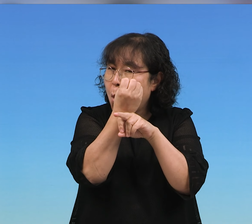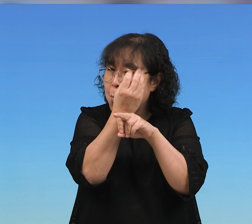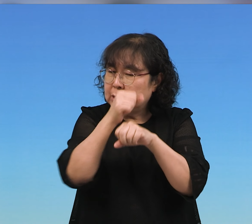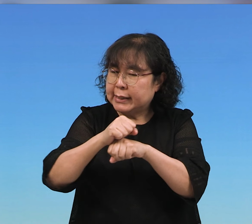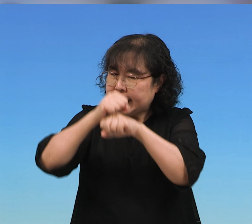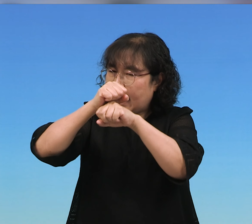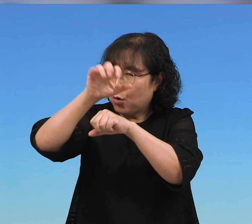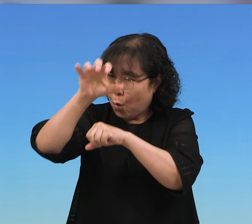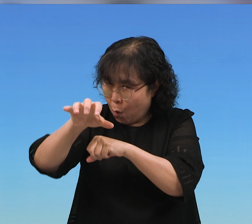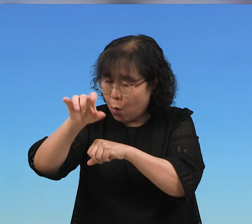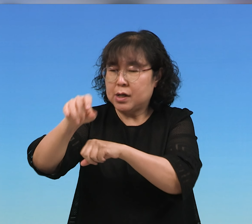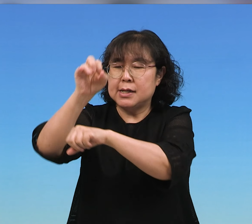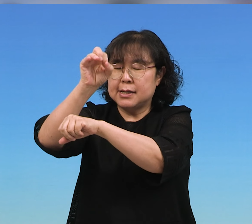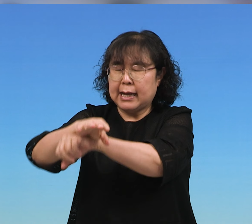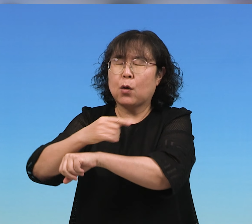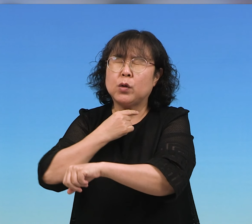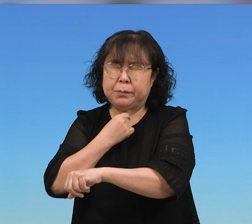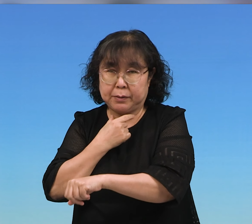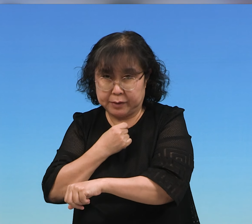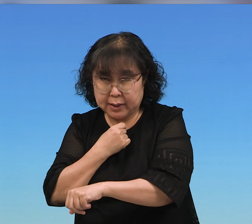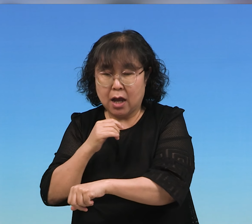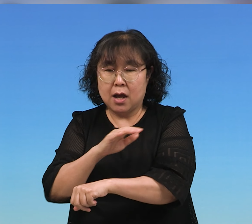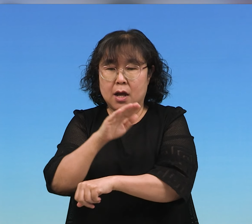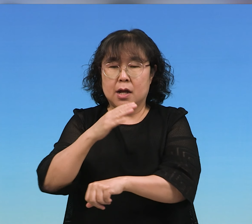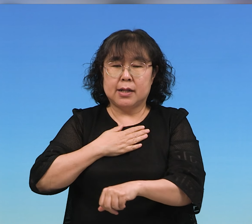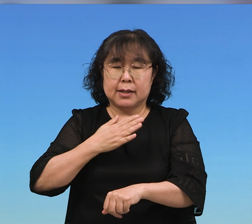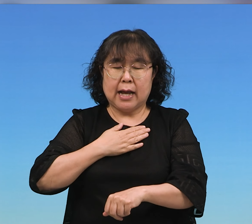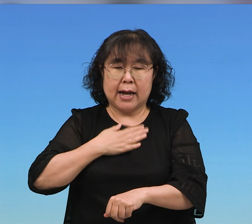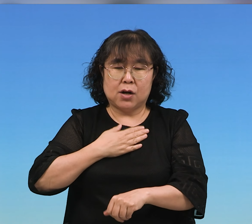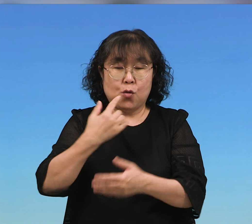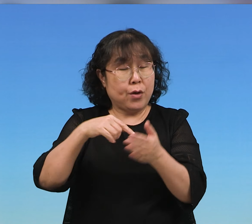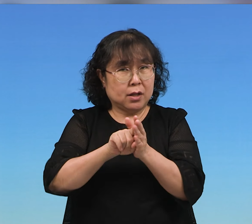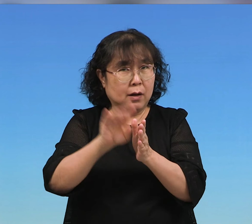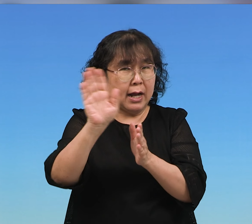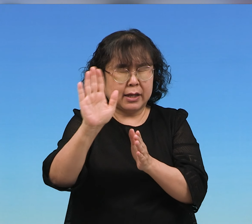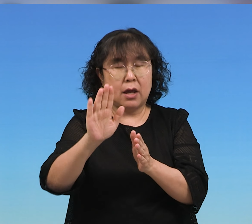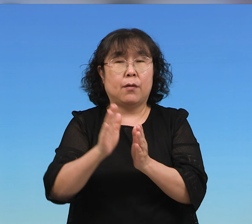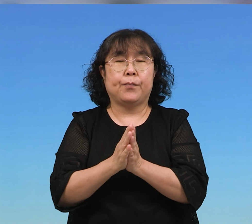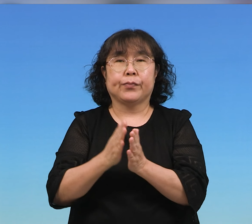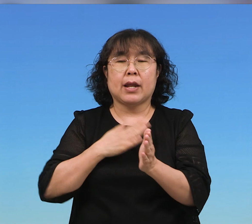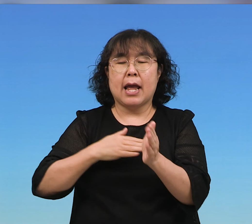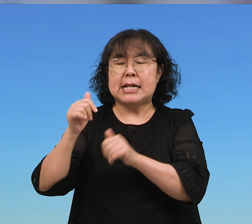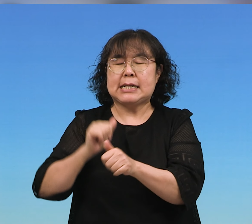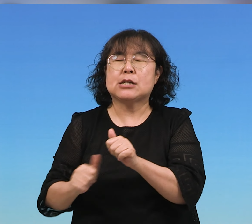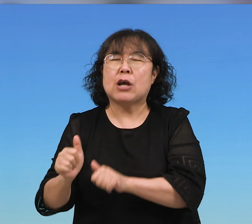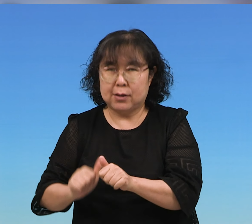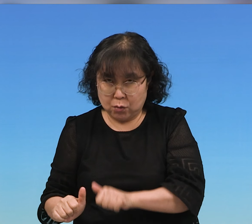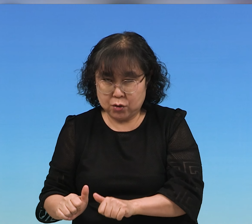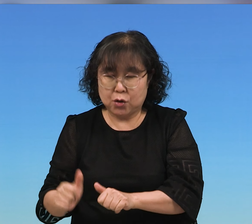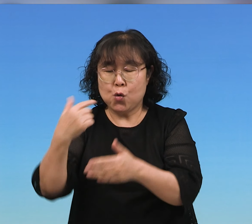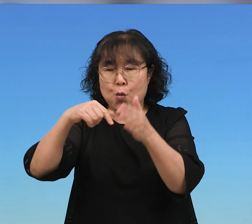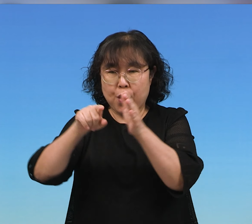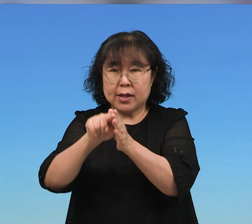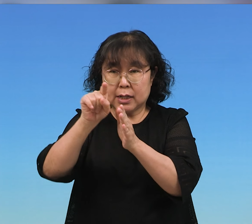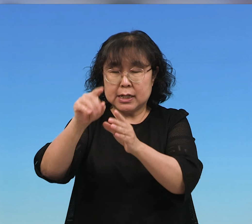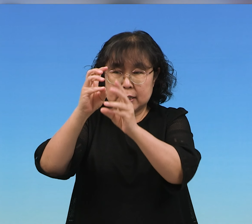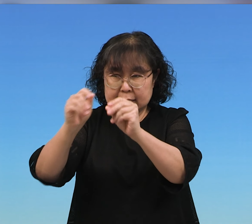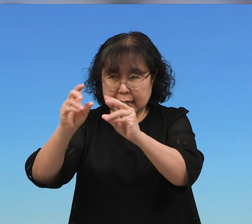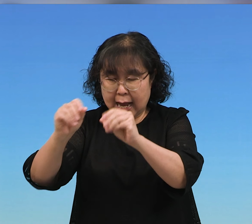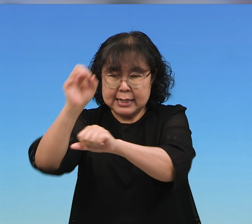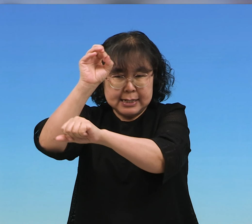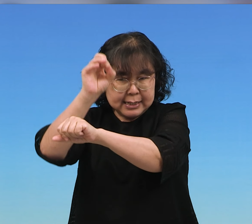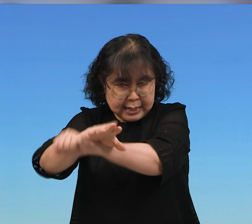보물 창고를 바라보고 사자는 것입니다. 저는 우리 세대를 위해서 그 땅을 사자는 것이 아닙니다. 저는 다음